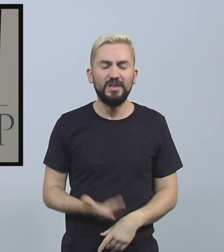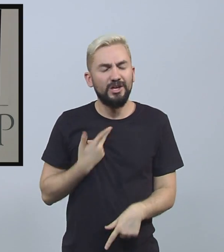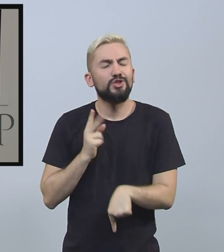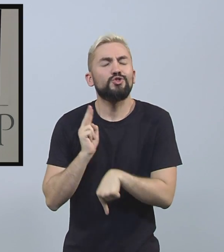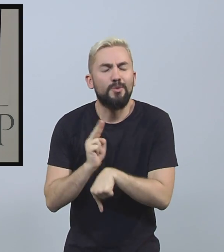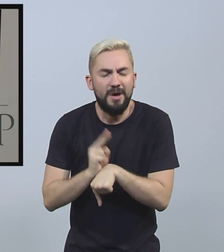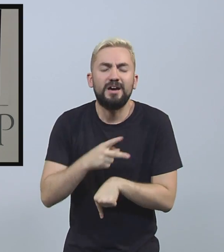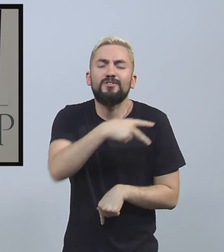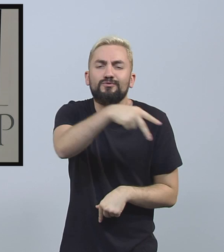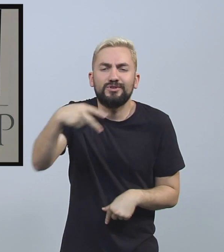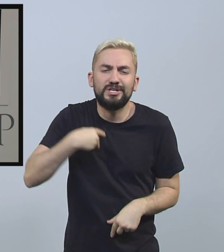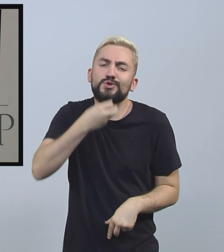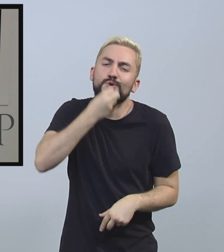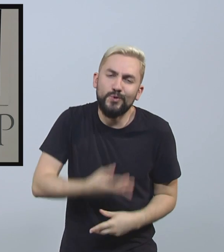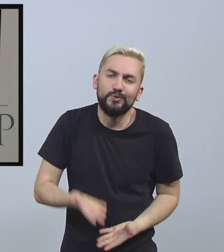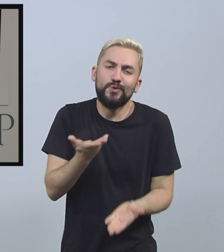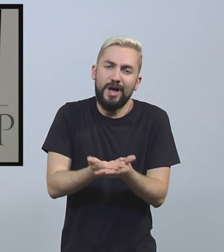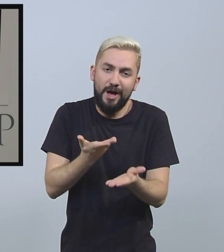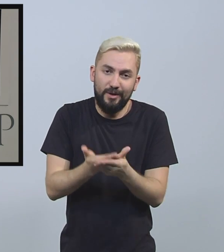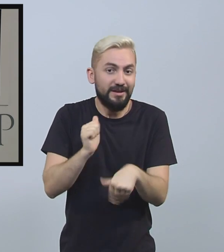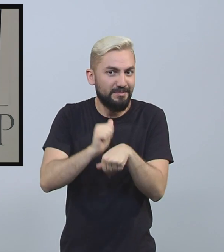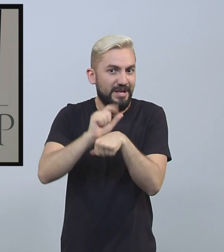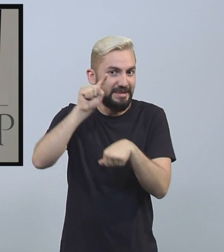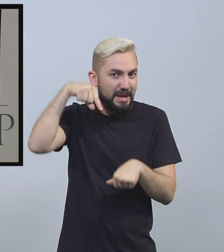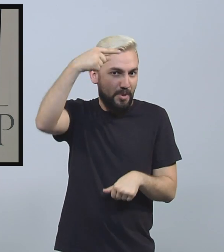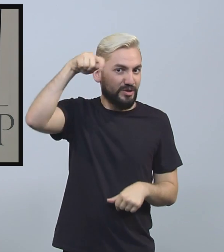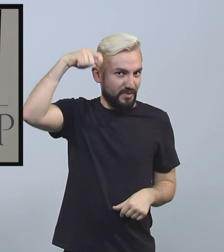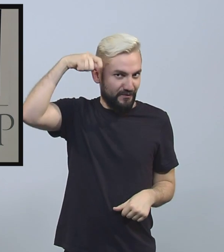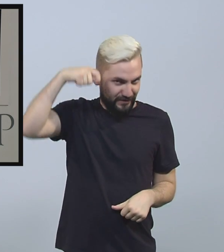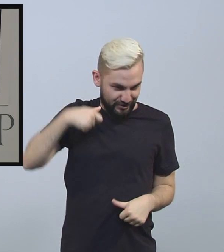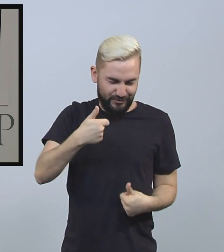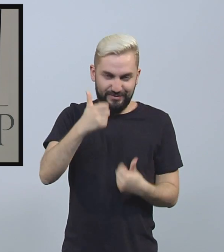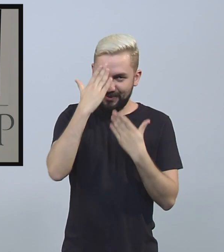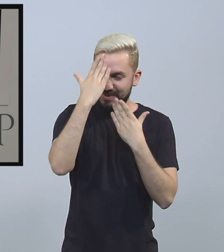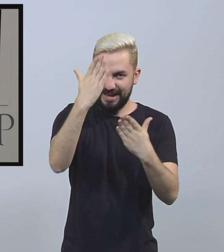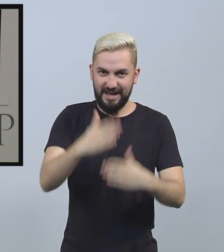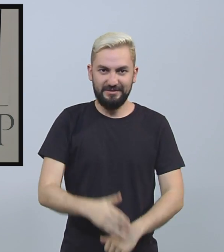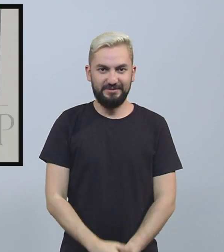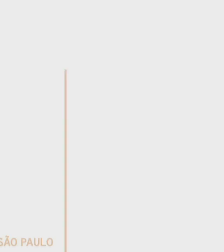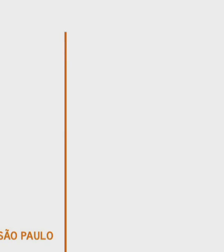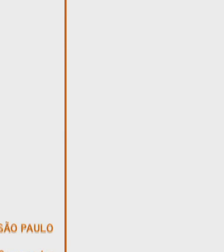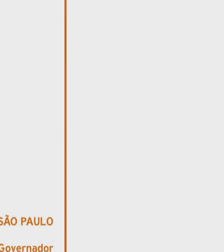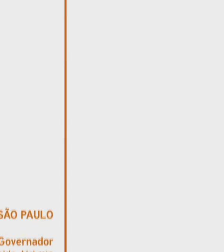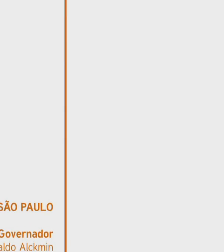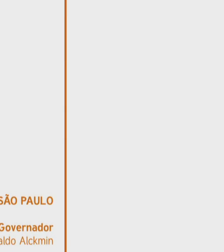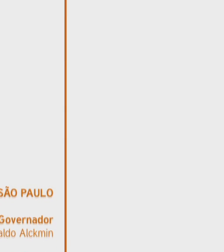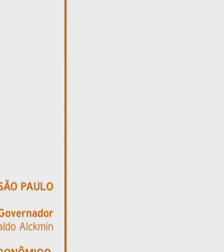Espero que vocês tenham gostado dessa aula e a gente se vê na próxima videoaula. Obrigado.